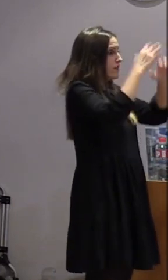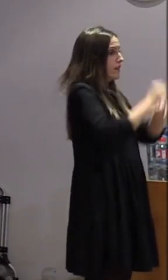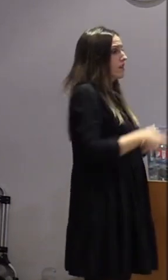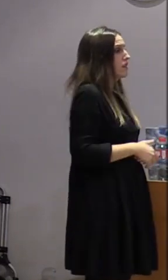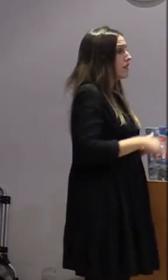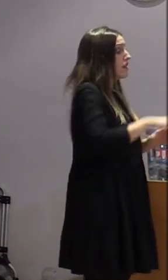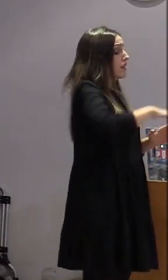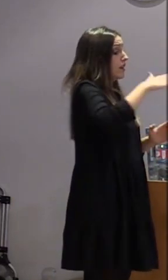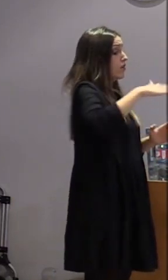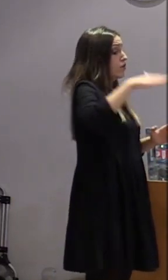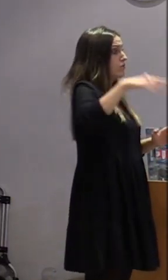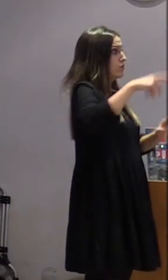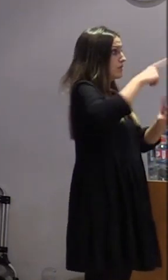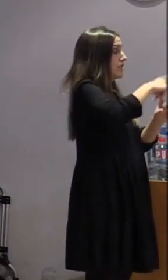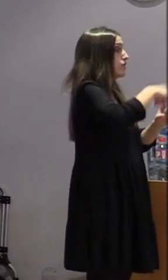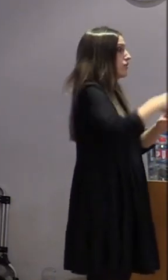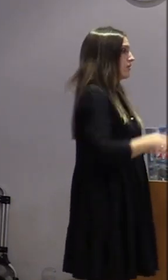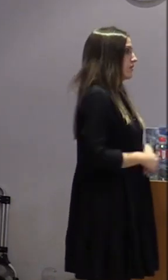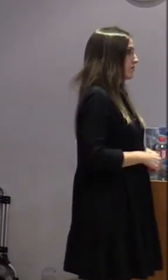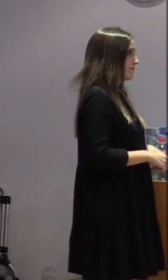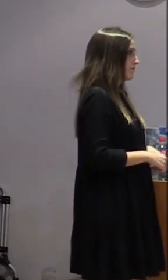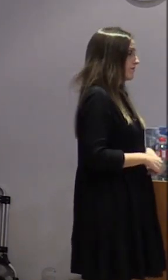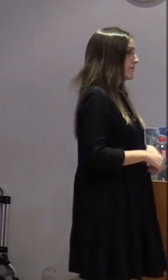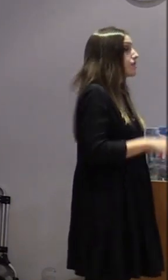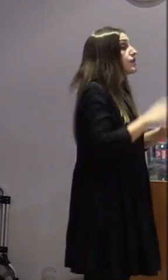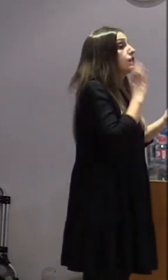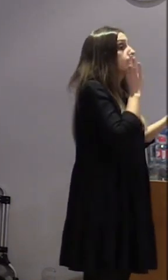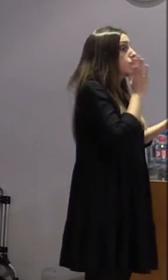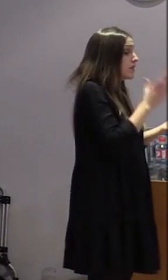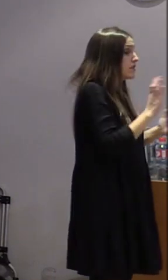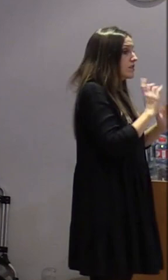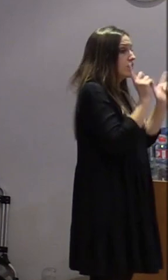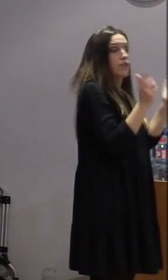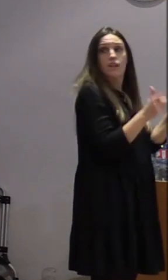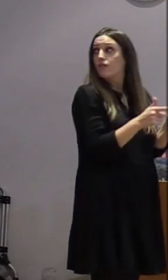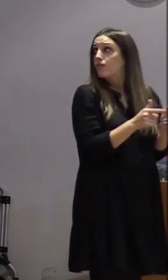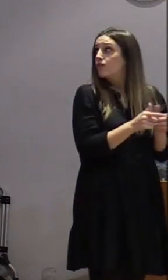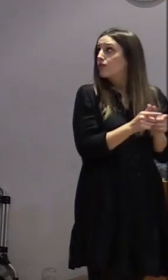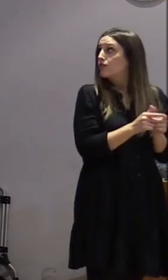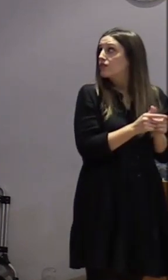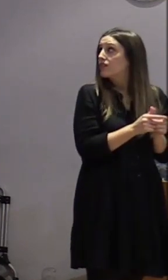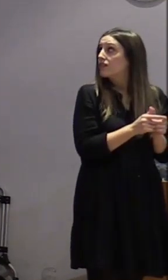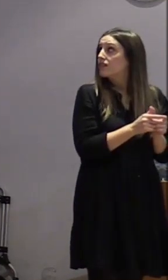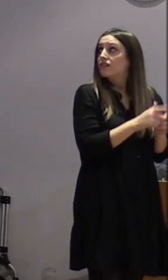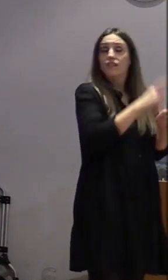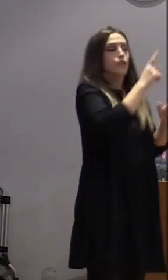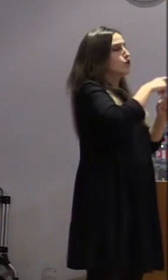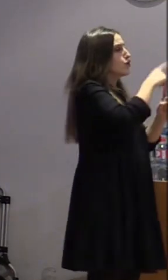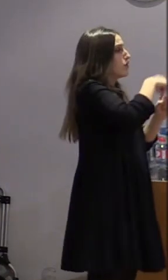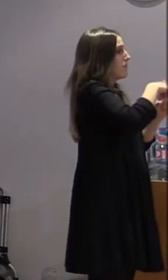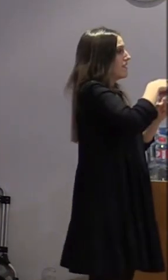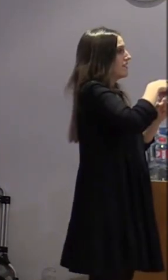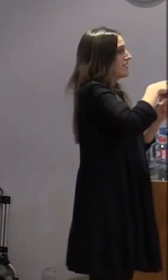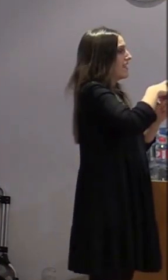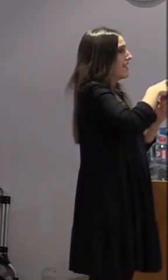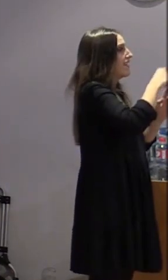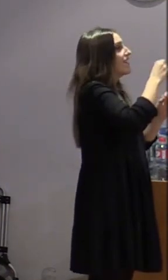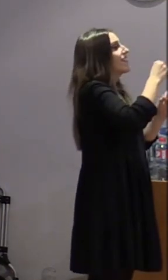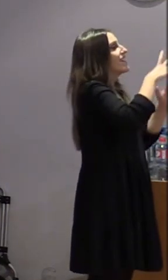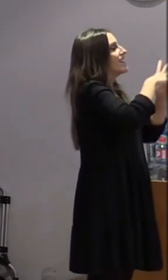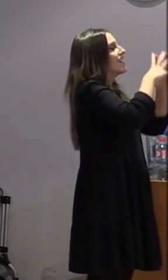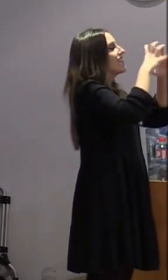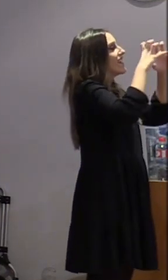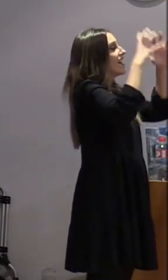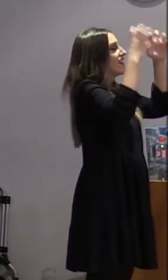montes de Toro. Por lo tanto, la conclusión es que la tormenta es igual. Era una tormenta toledana, esa era la